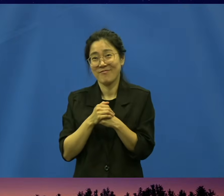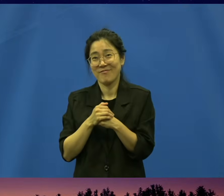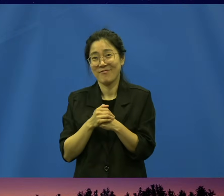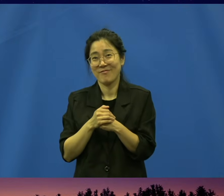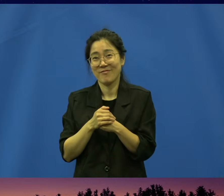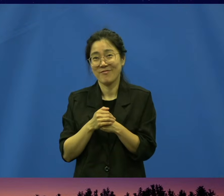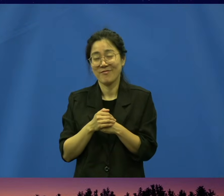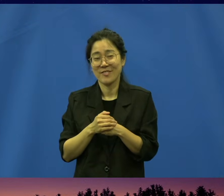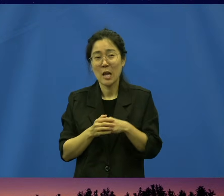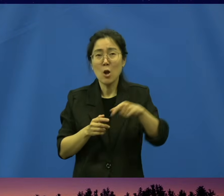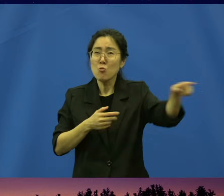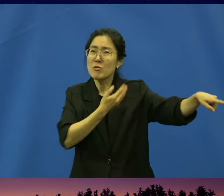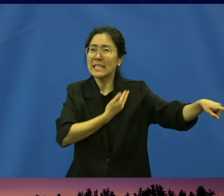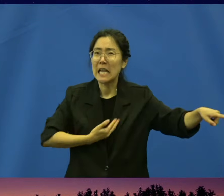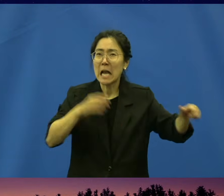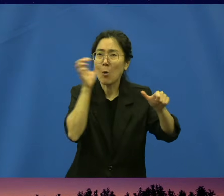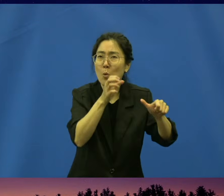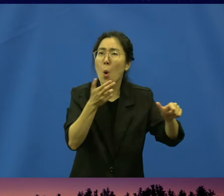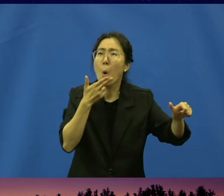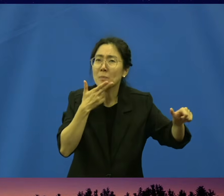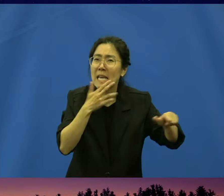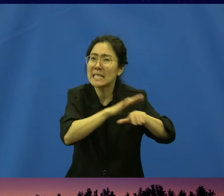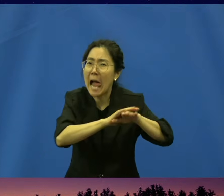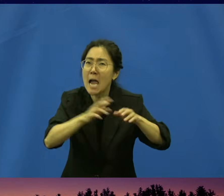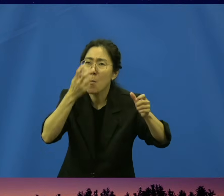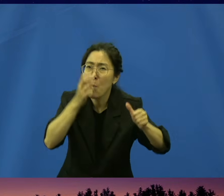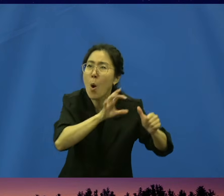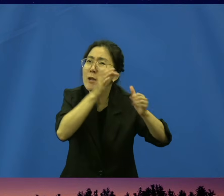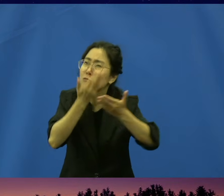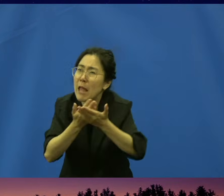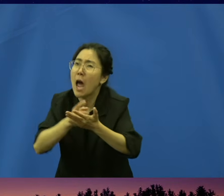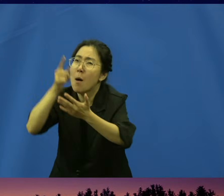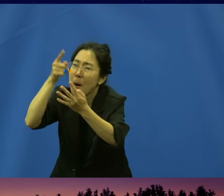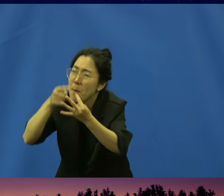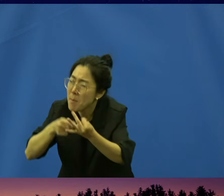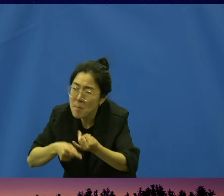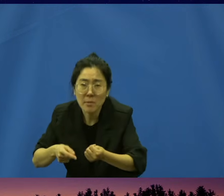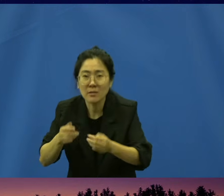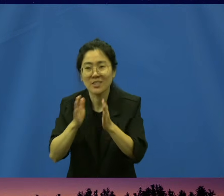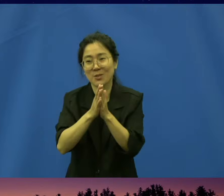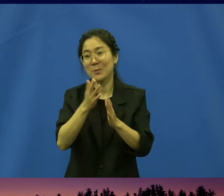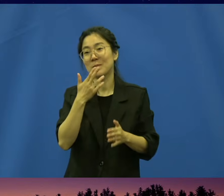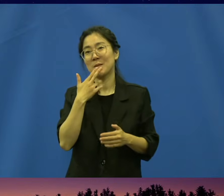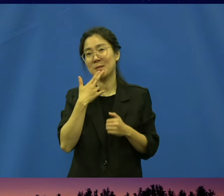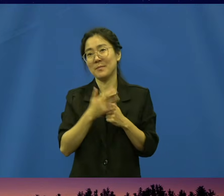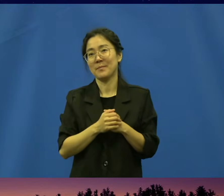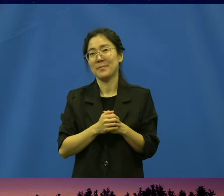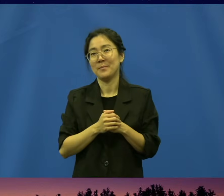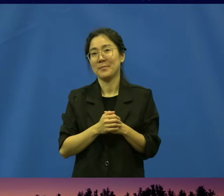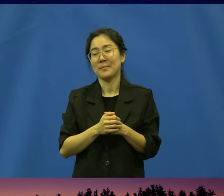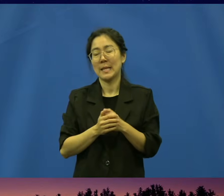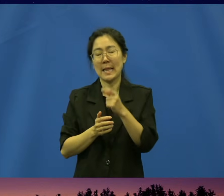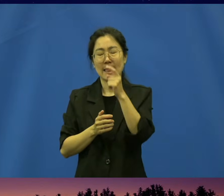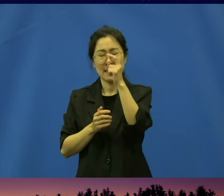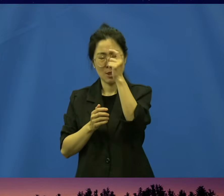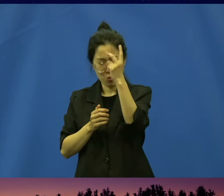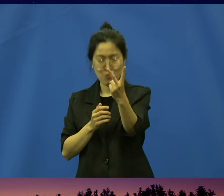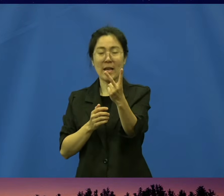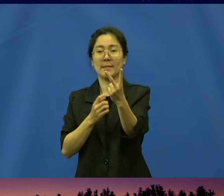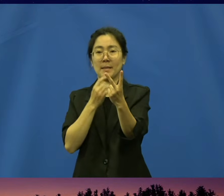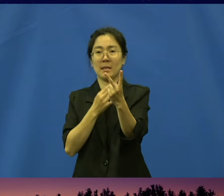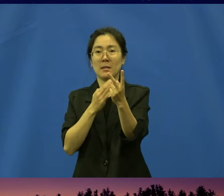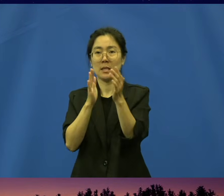뭐를 위해서 기도하셨냐? 자막에서 볼 수 있는 것과 마찬가지로 사도를 위한 기도는 두 가지를 하셨는데,